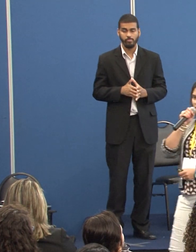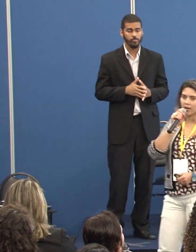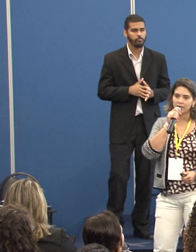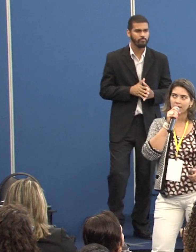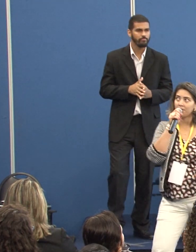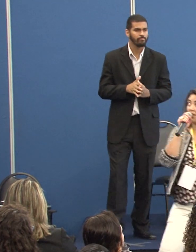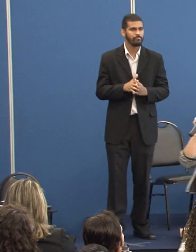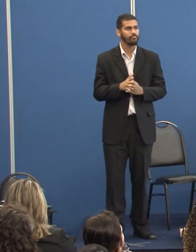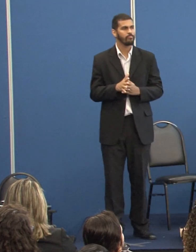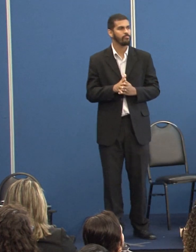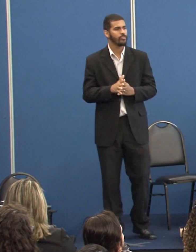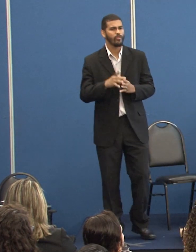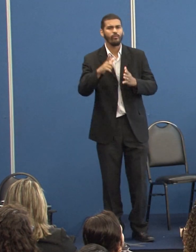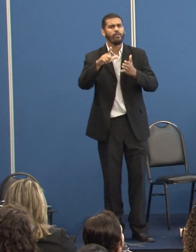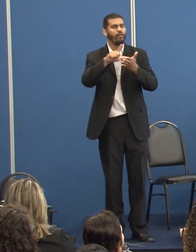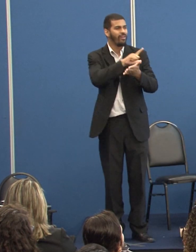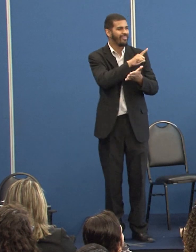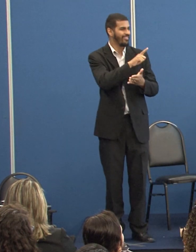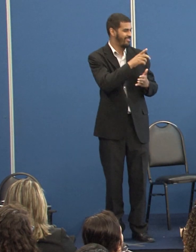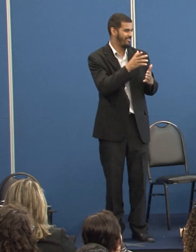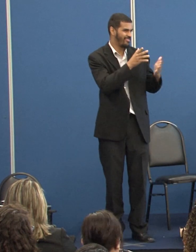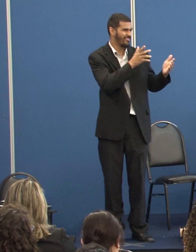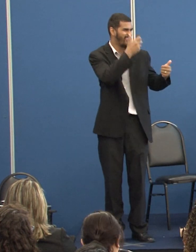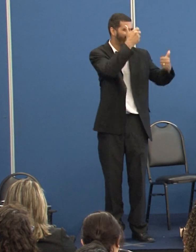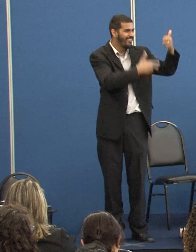como os colegas aqui falaram,